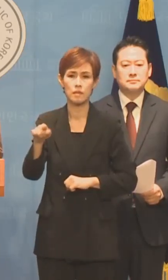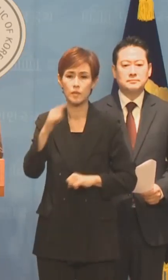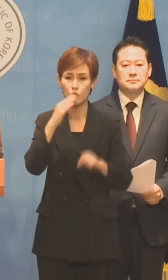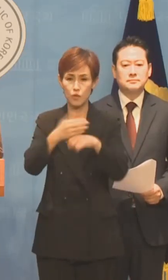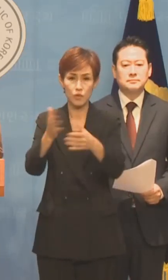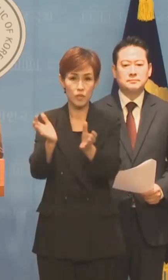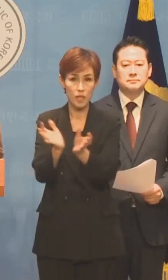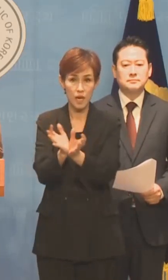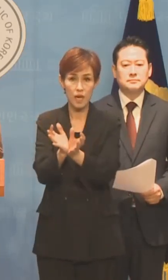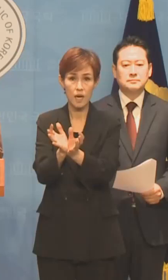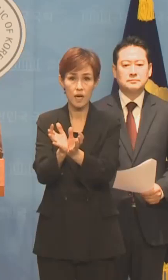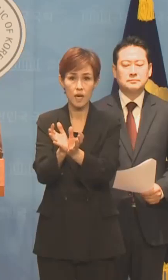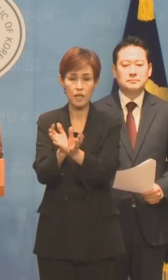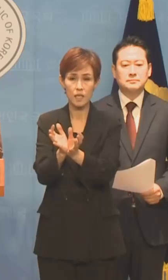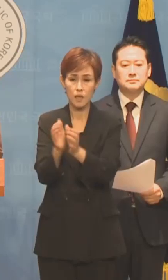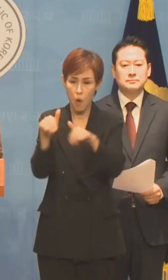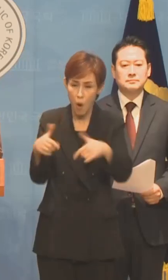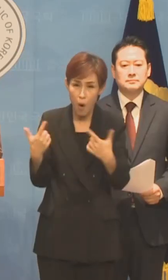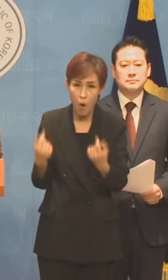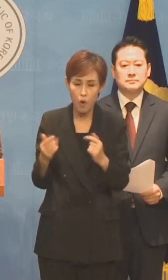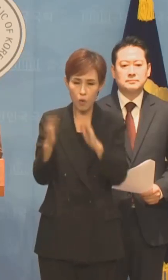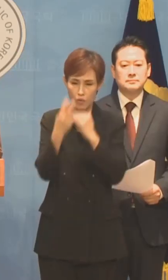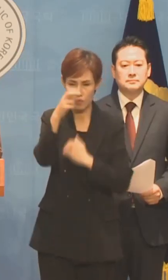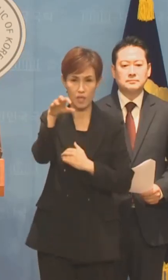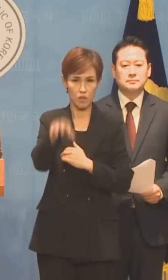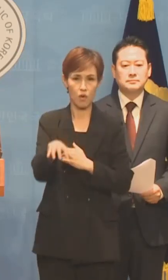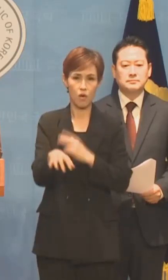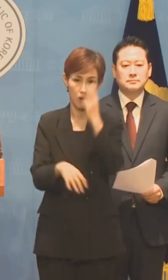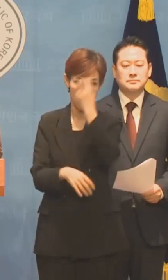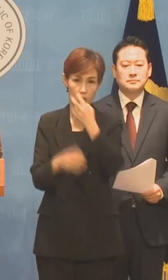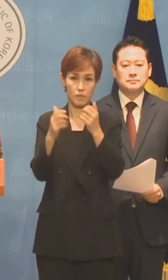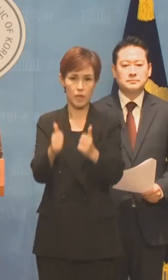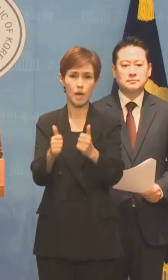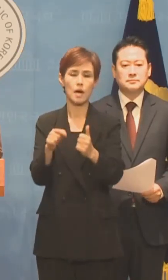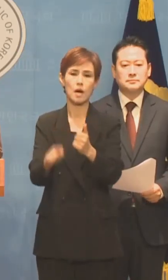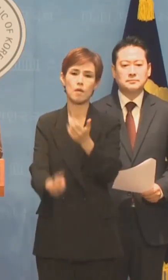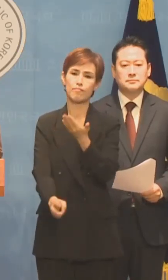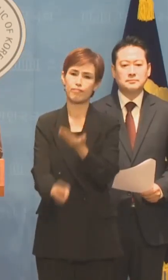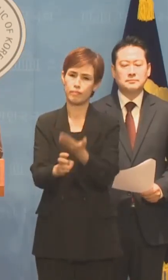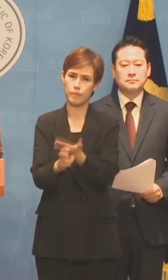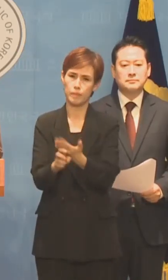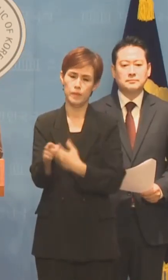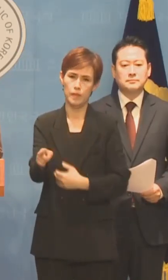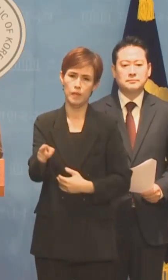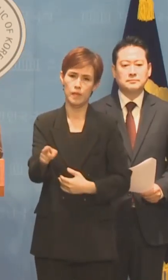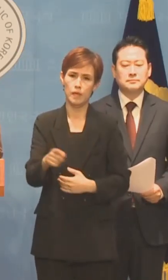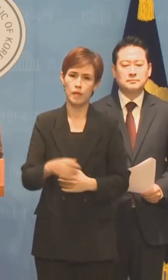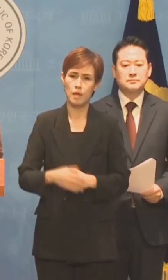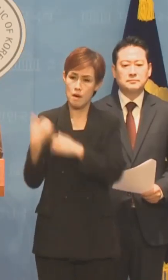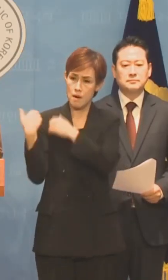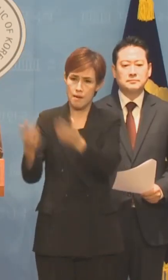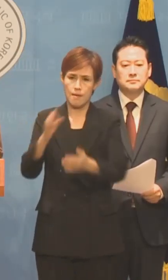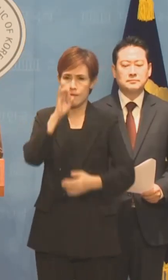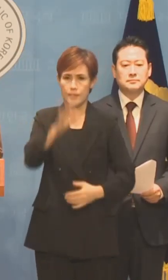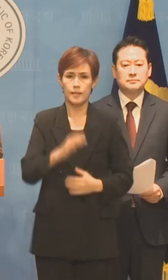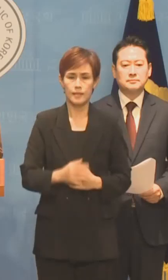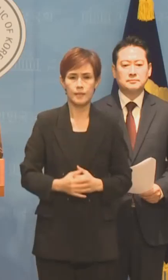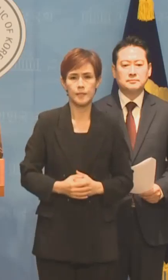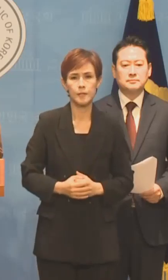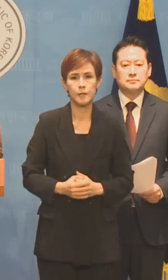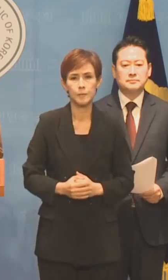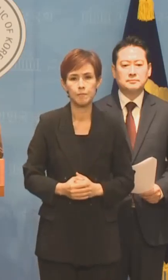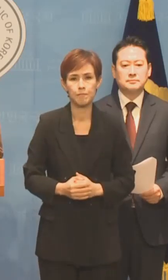민주당의 하청기관으로 전락한 공수처와 검찰의 거듭된 불법 행위만을 두고만 볼 수 없습니다.